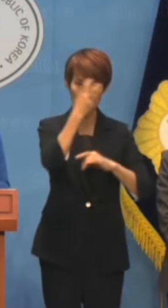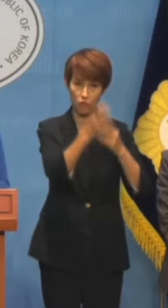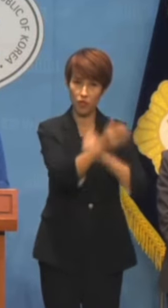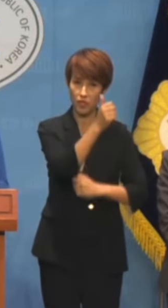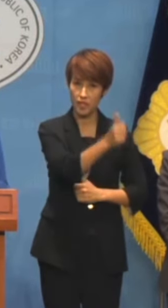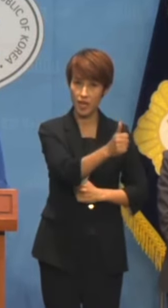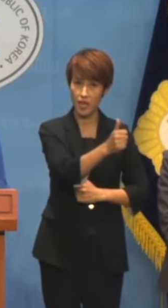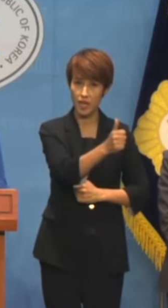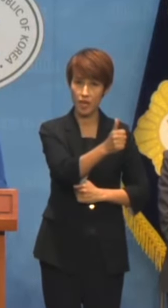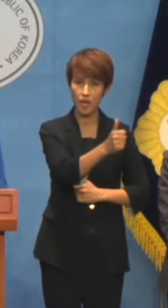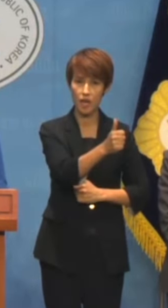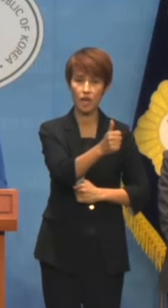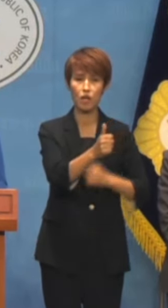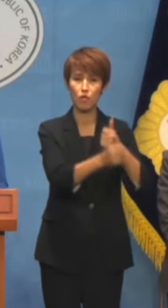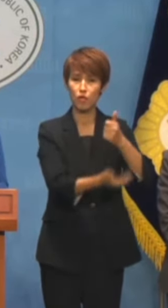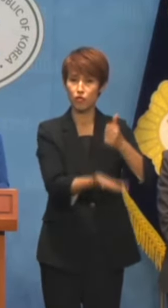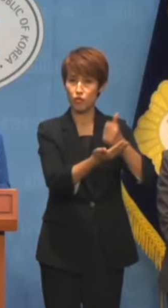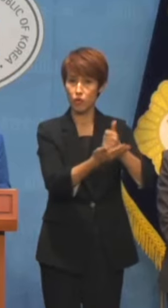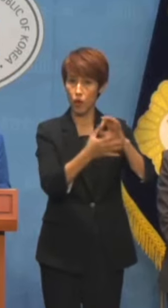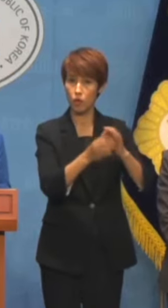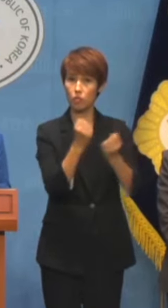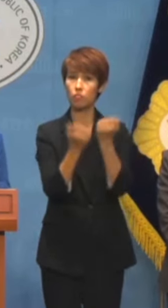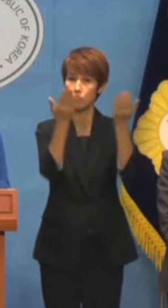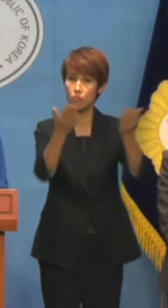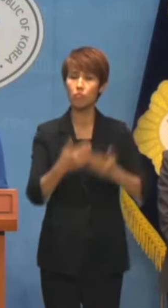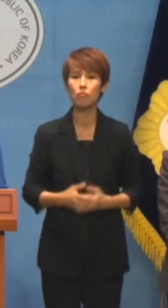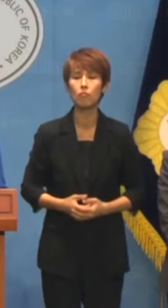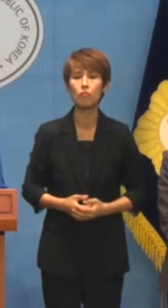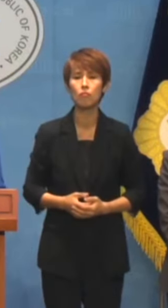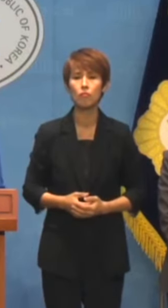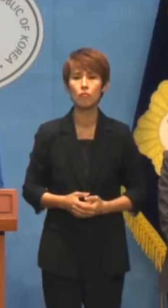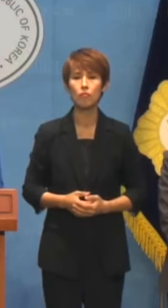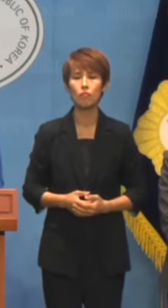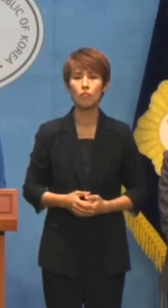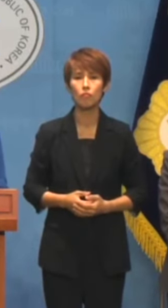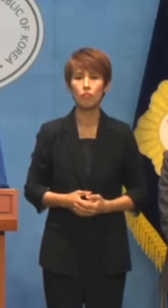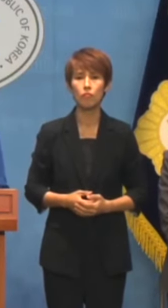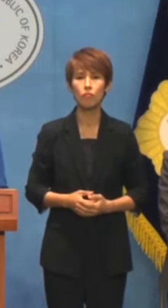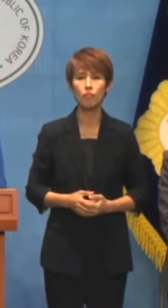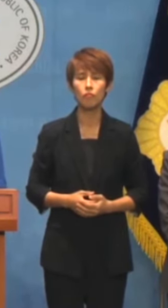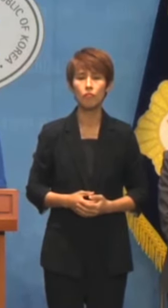방송통신심의위원장의 위원 추천 요구에 대해서 말씀드리겠습니다. 저희는